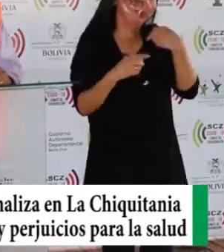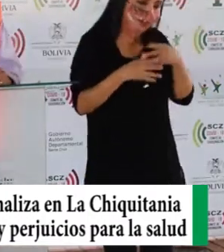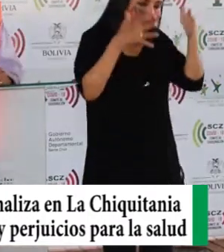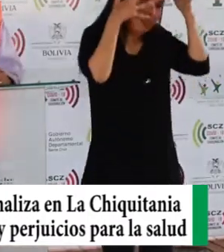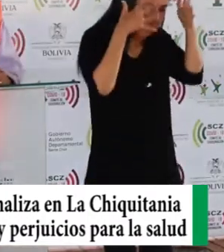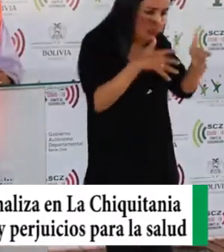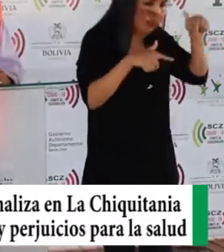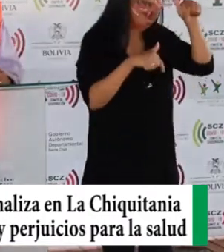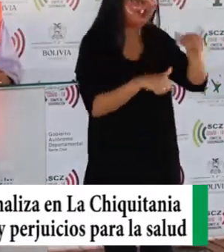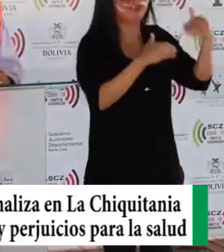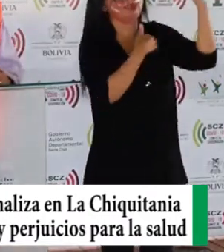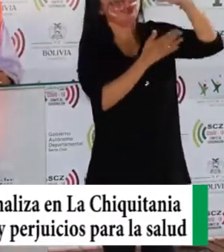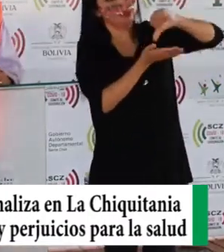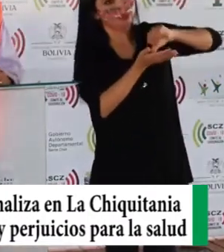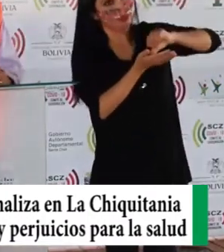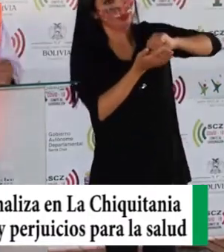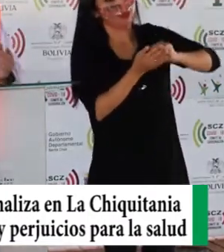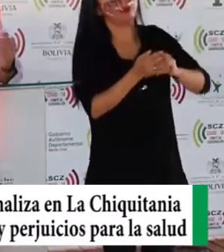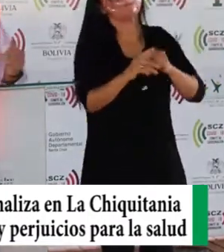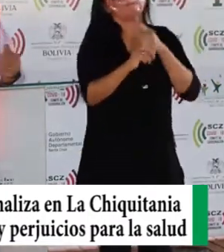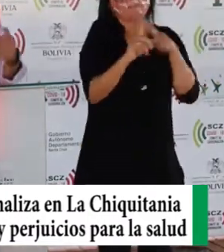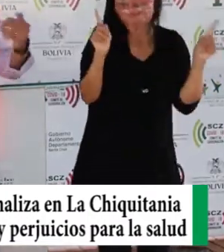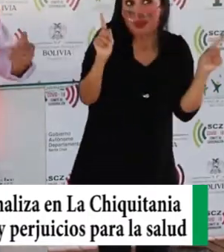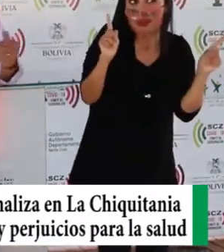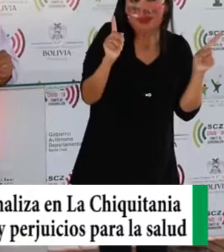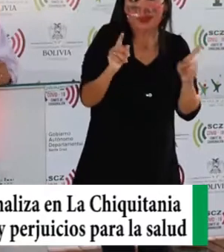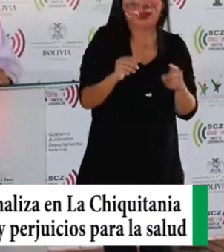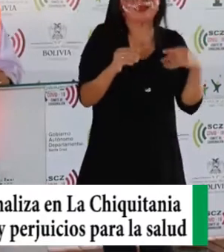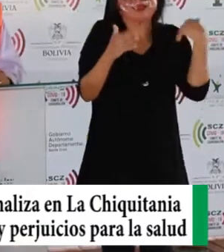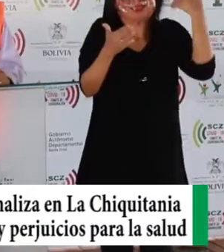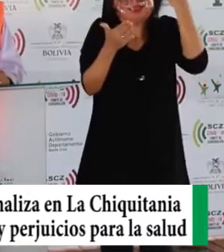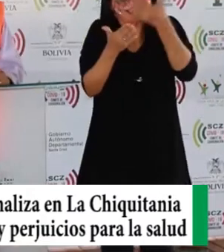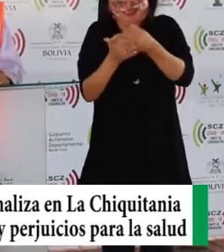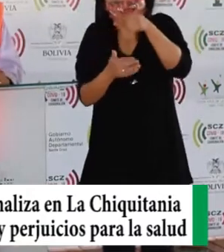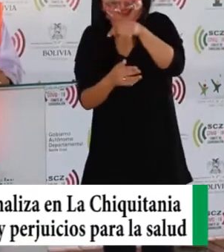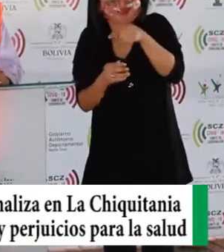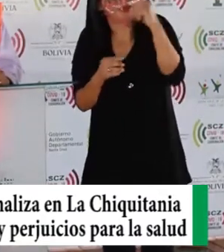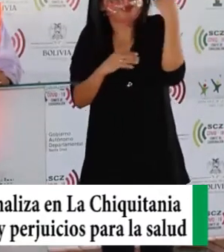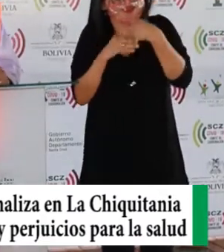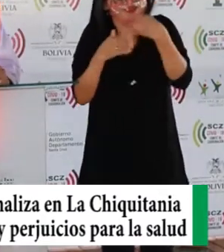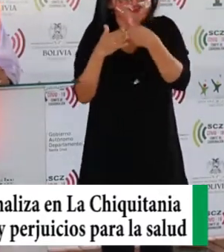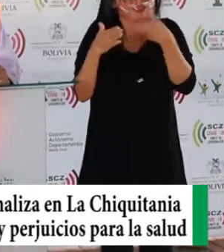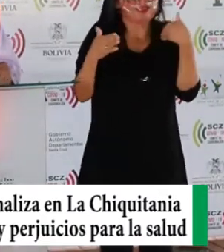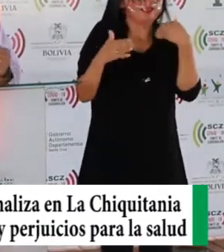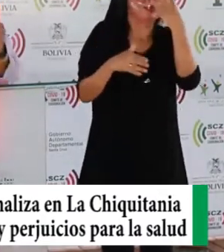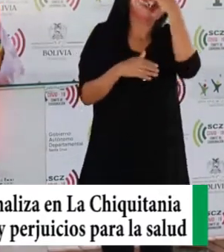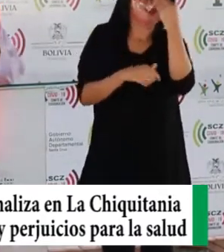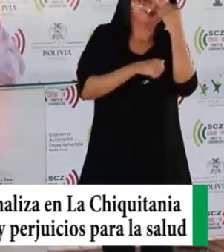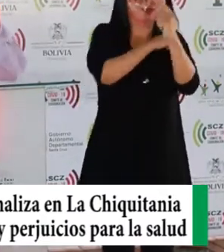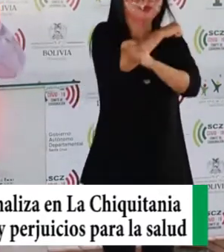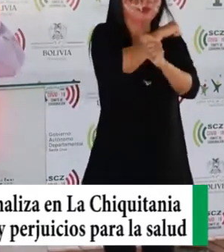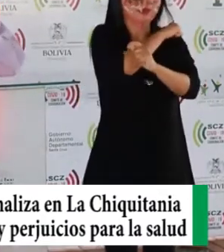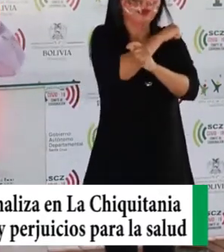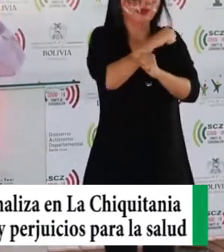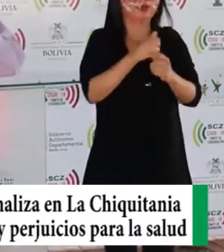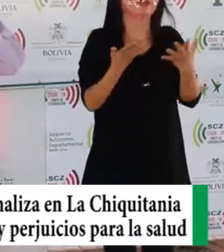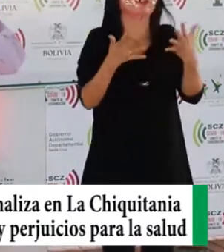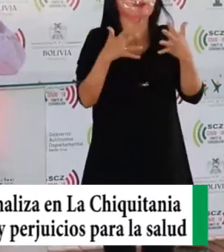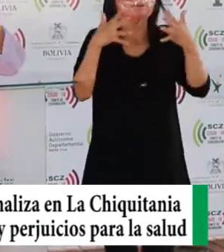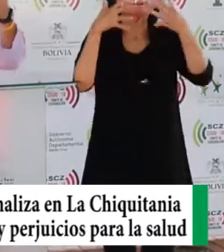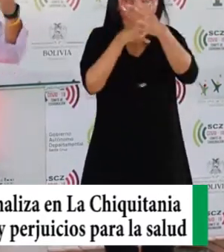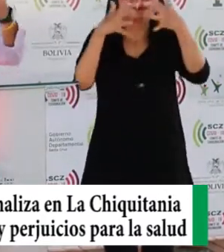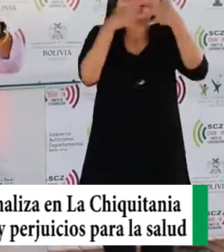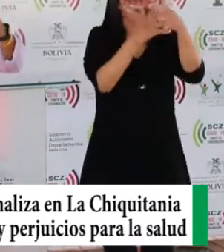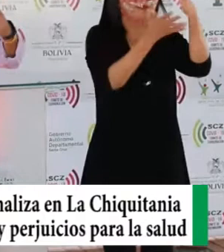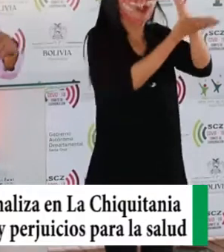podamos transitar, pero justamente cuando llegamos un día antes a dormir al torno empezaron los bloqueos en Tiquipaya